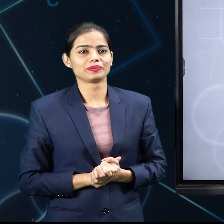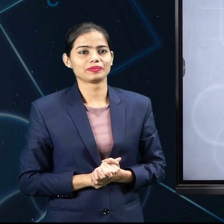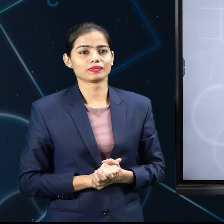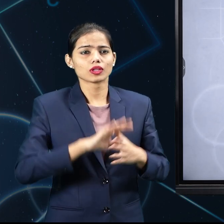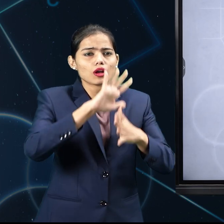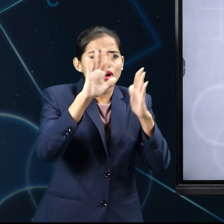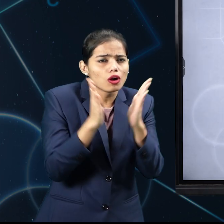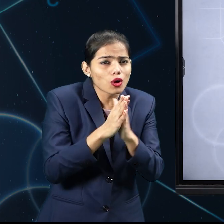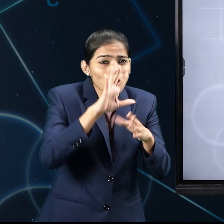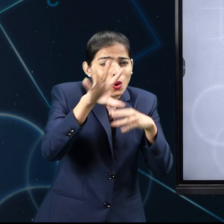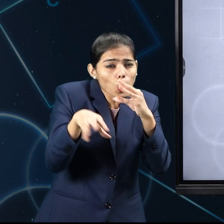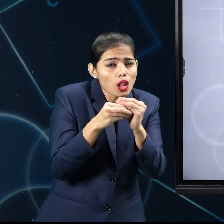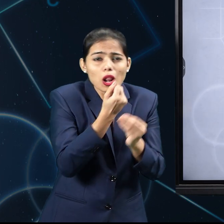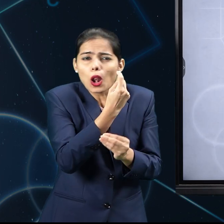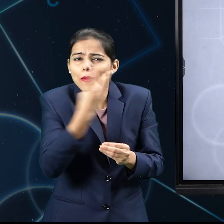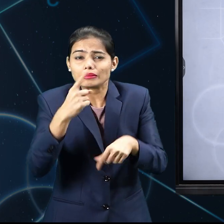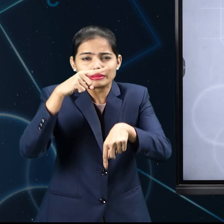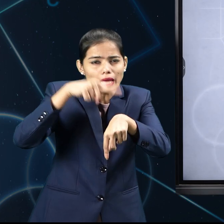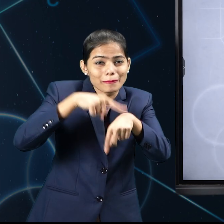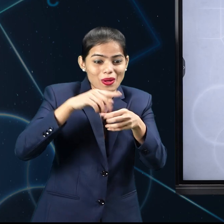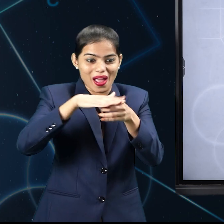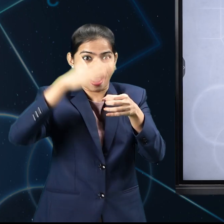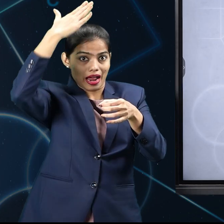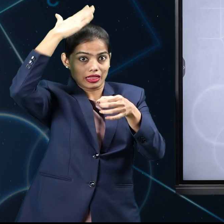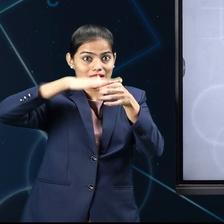मुख्य येण्याची वेळ 425,